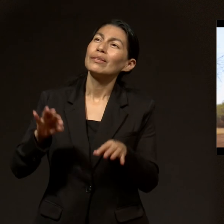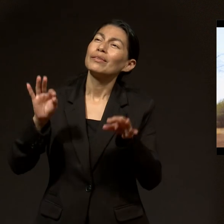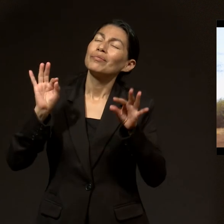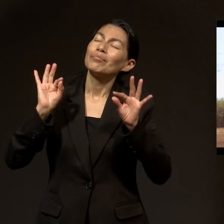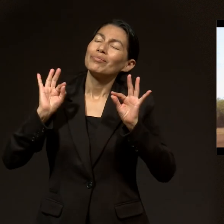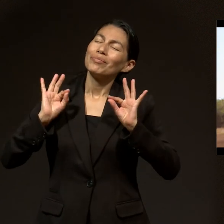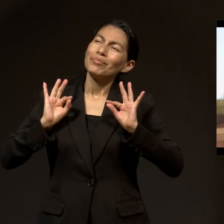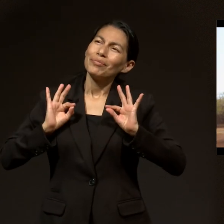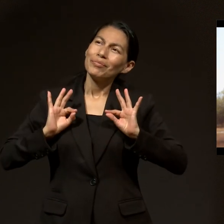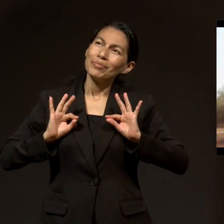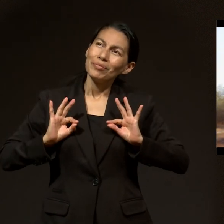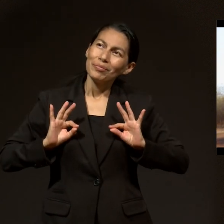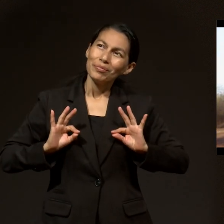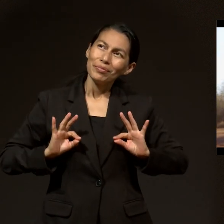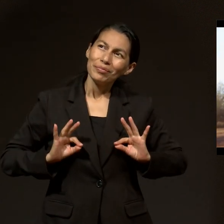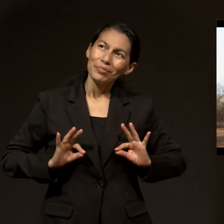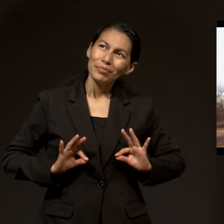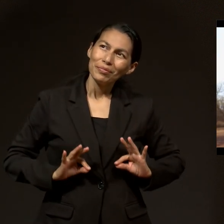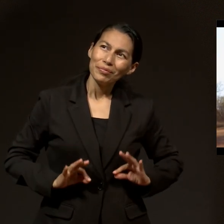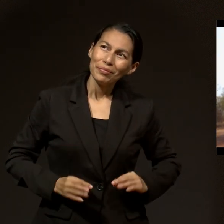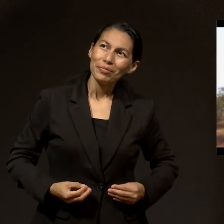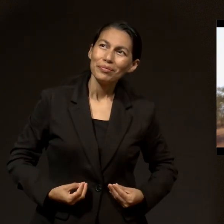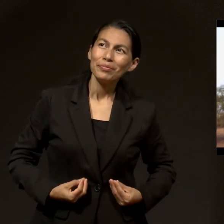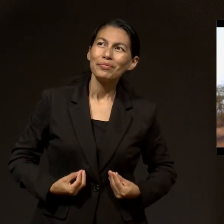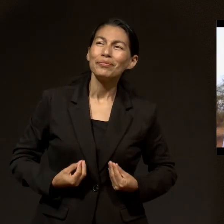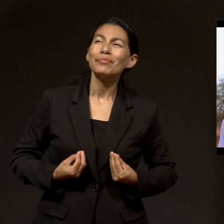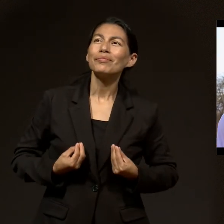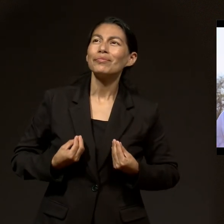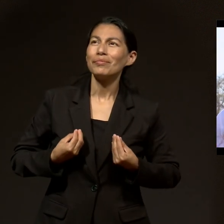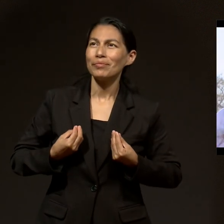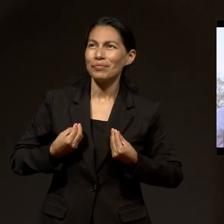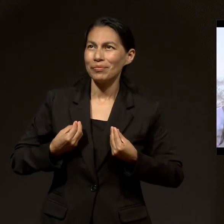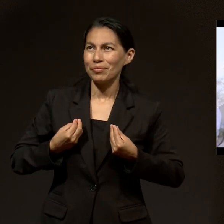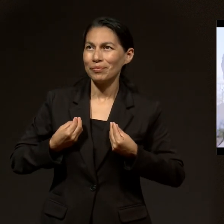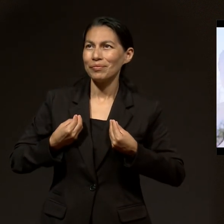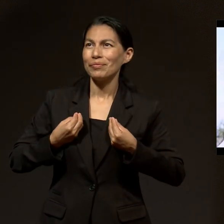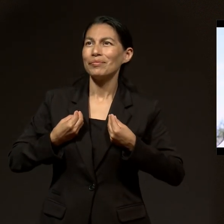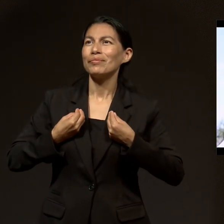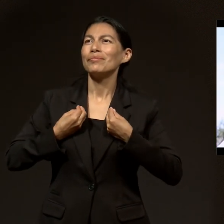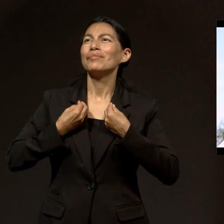senda de la luz